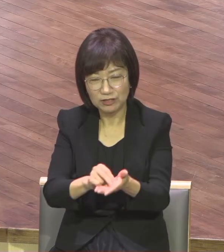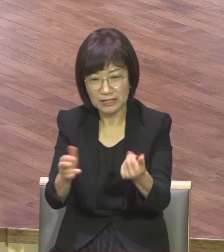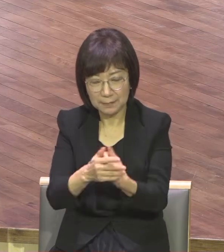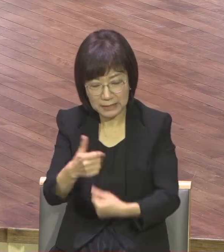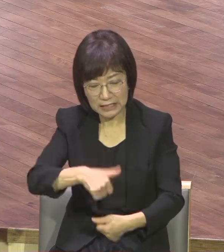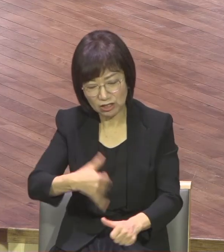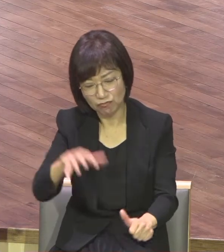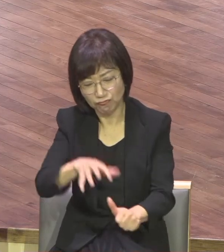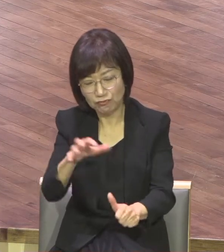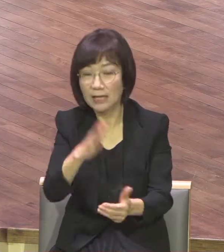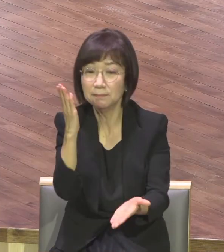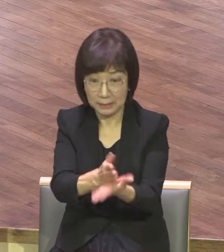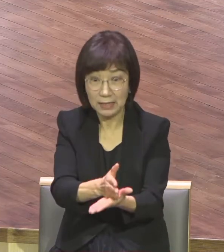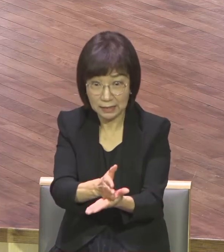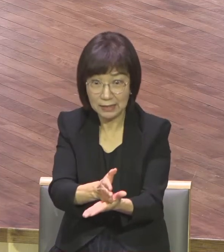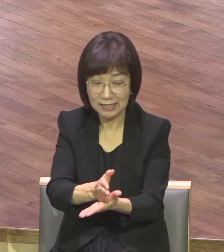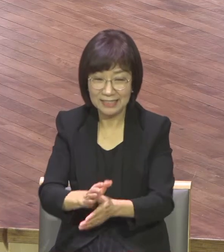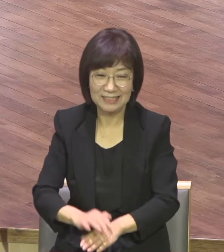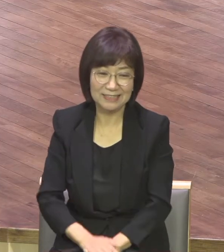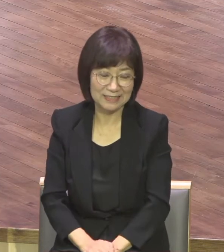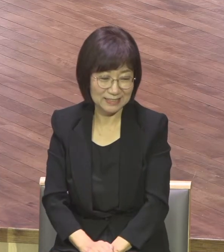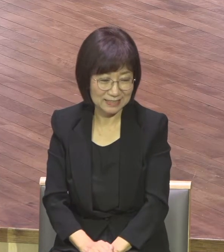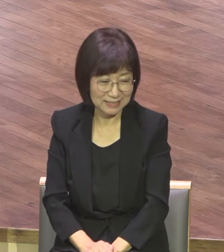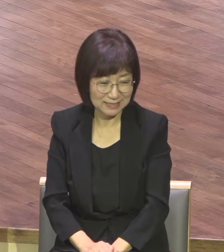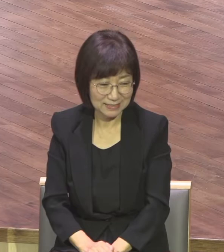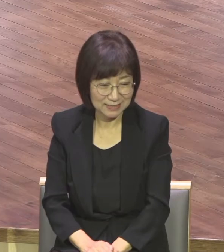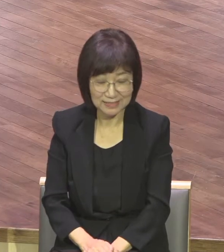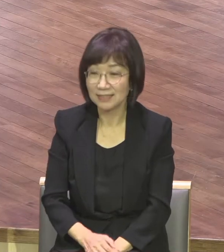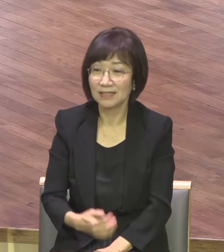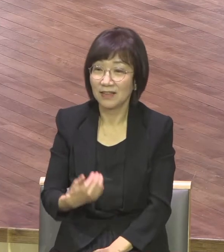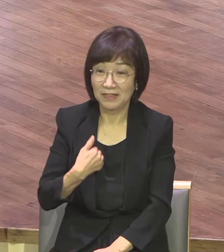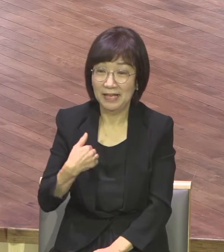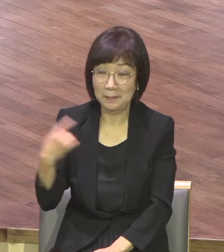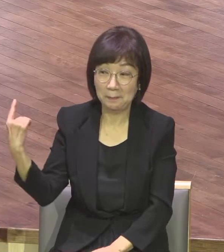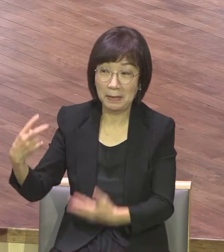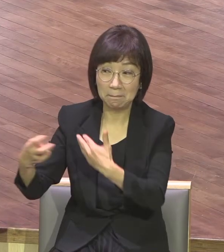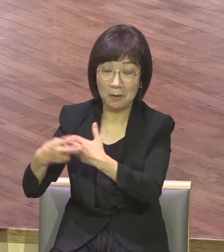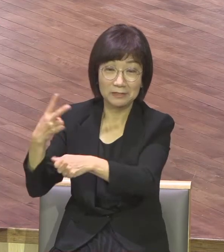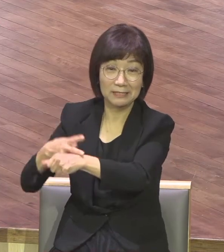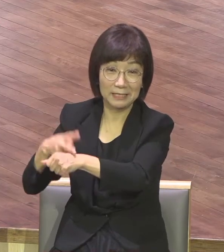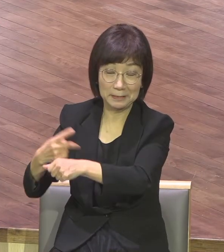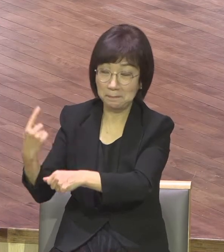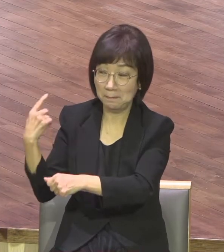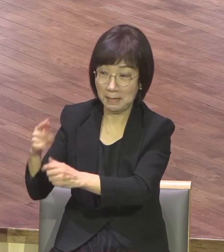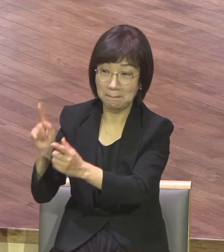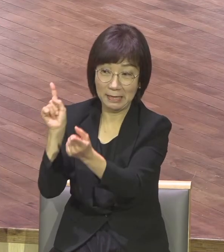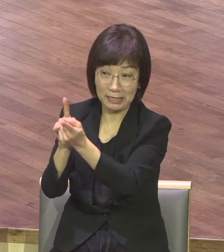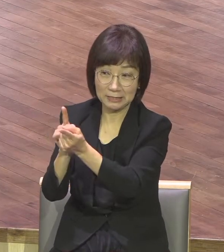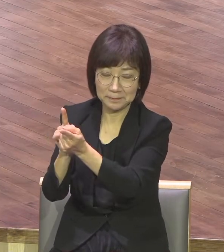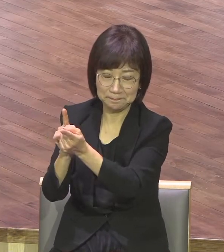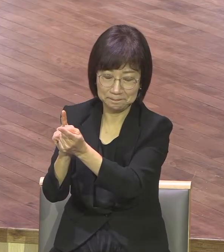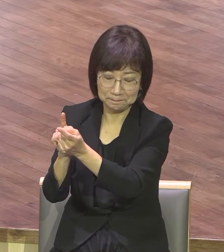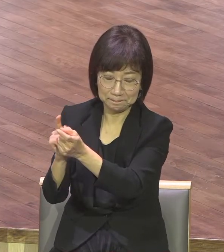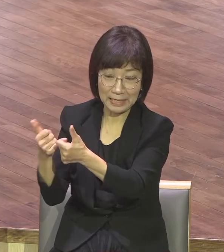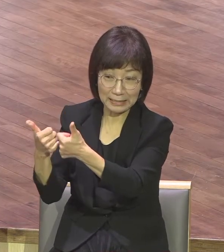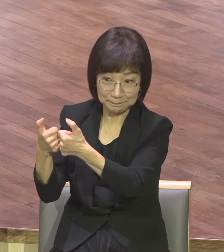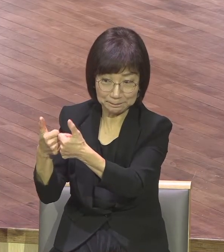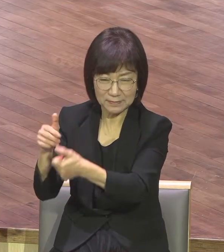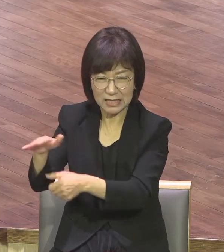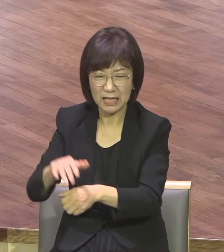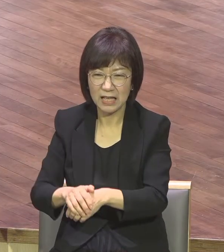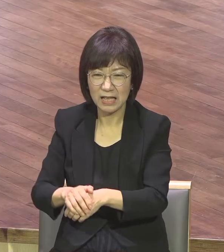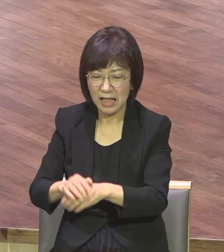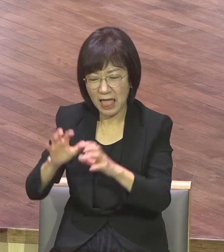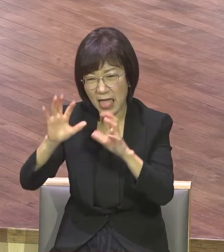한번 그래서요. 그 노 원장하고 정 원장 다 의사들, 전문의 의사들. 애들 자꾸 때려잡지